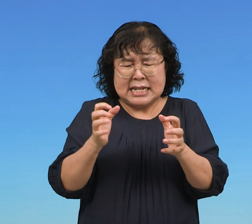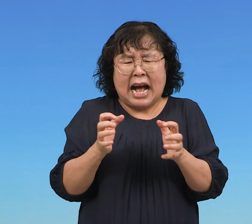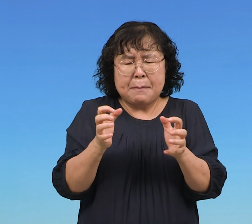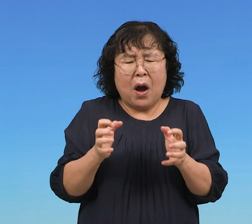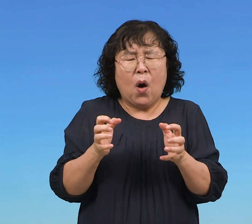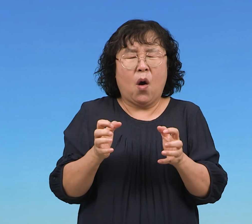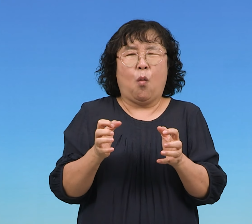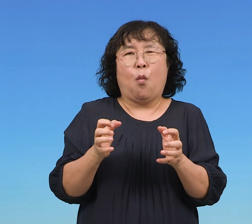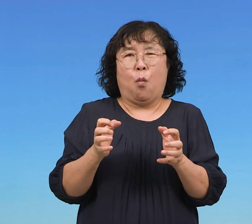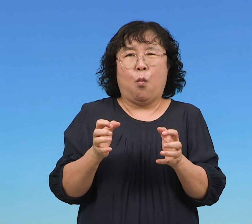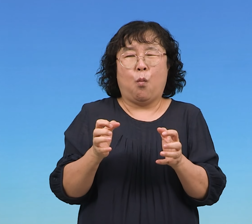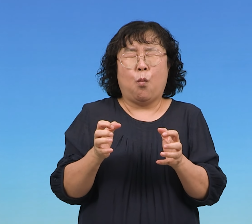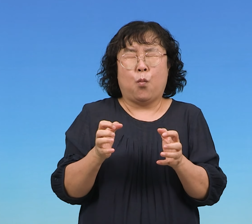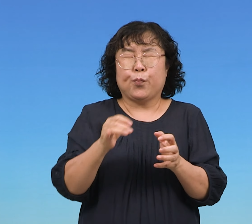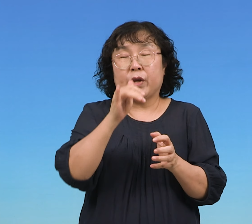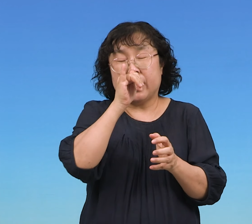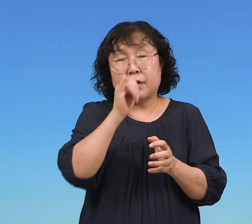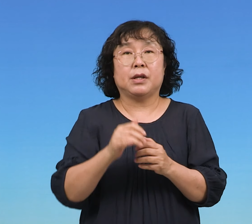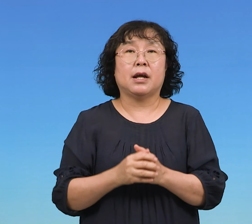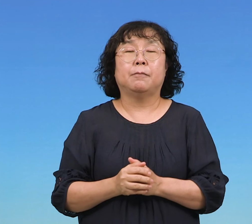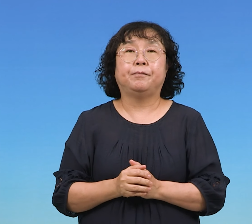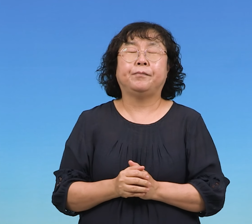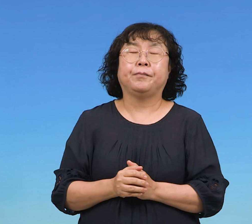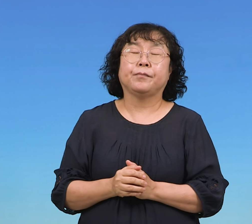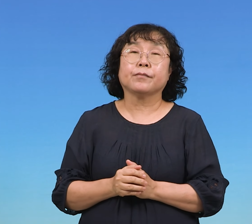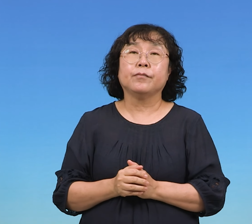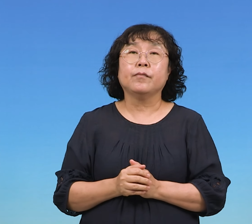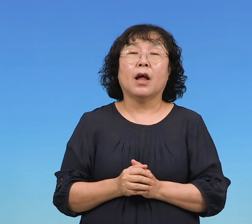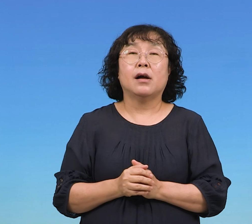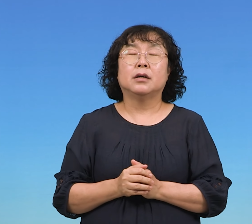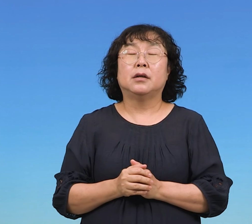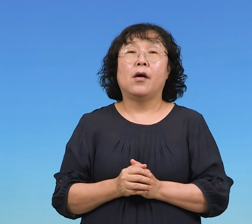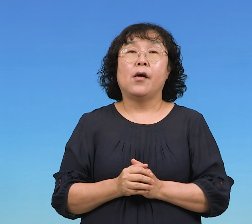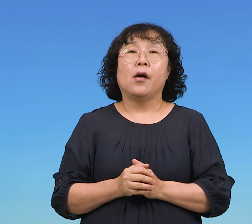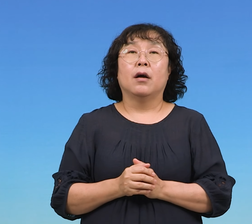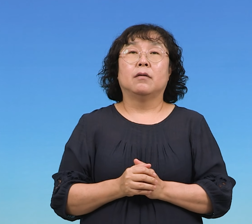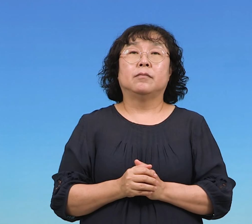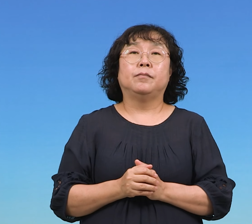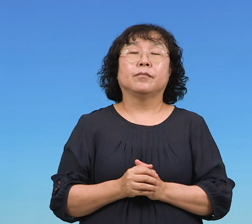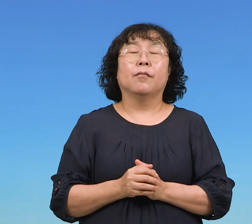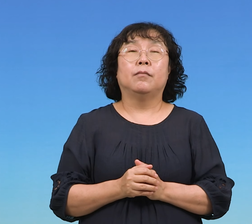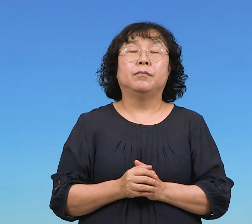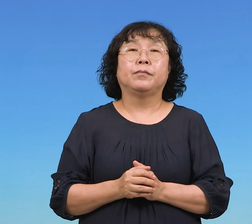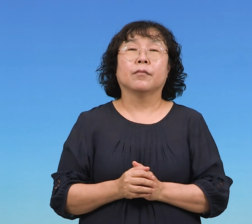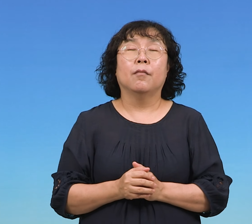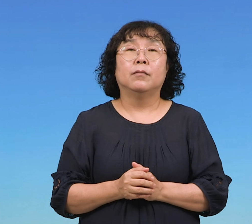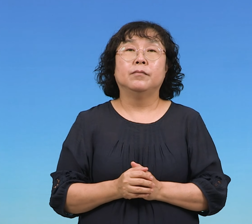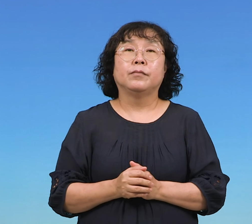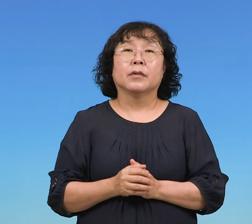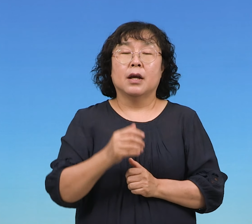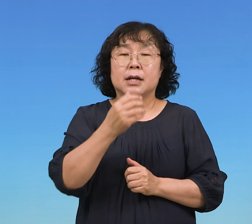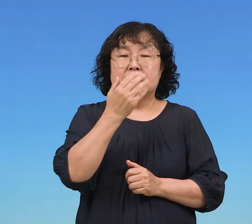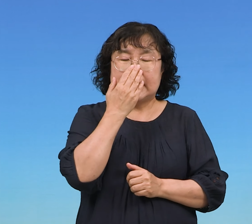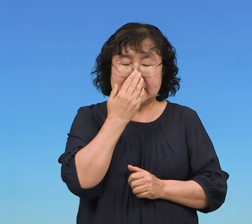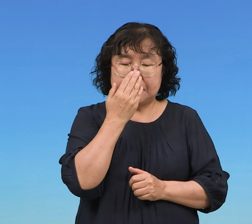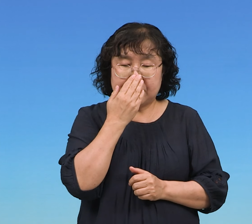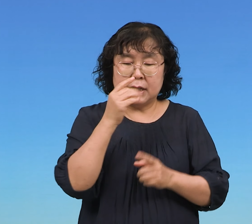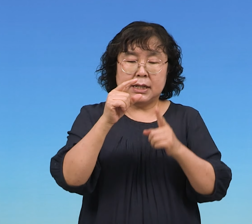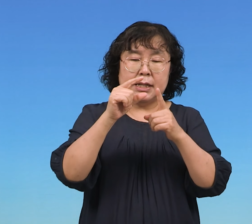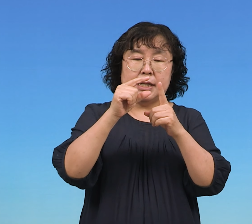슬쩍 읽고 가면은요, 이거 인식도 못하고 읽을 때도 있습니다. 우리말 성경에는 이게 나와 있지 않은데요,